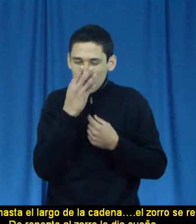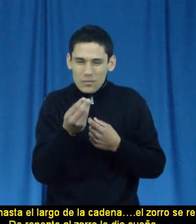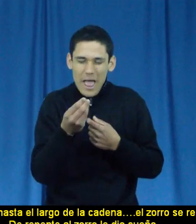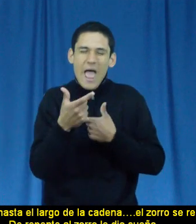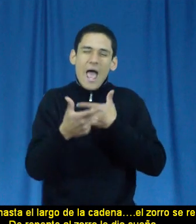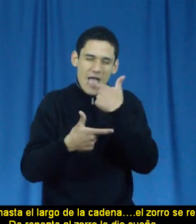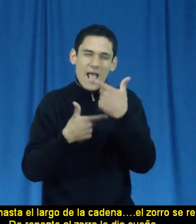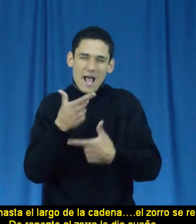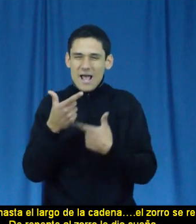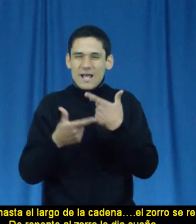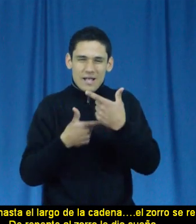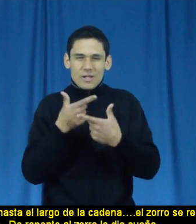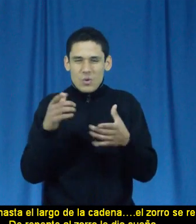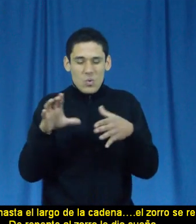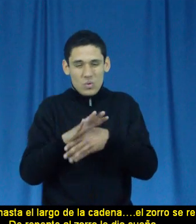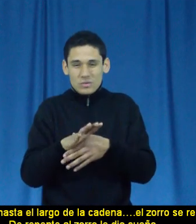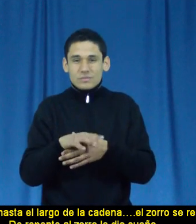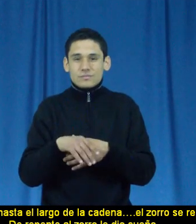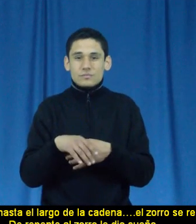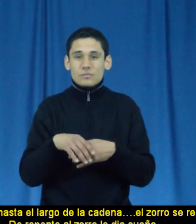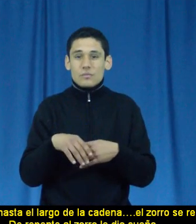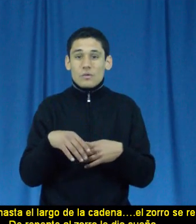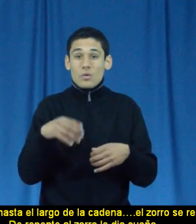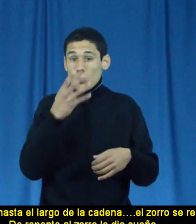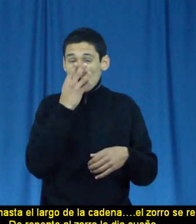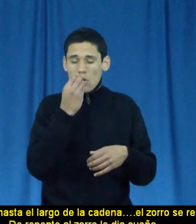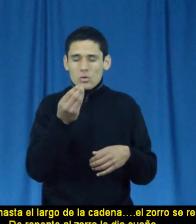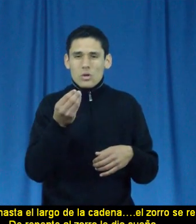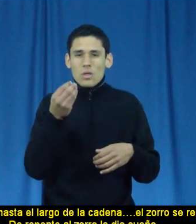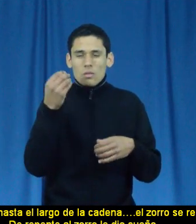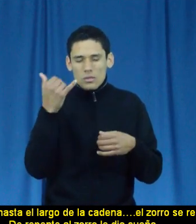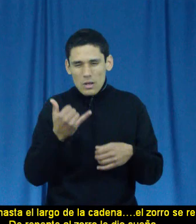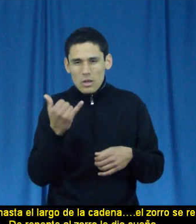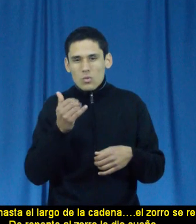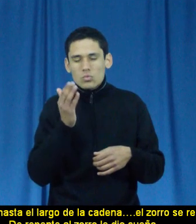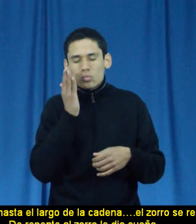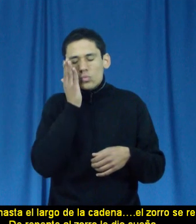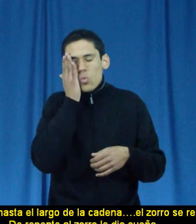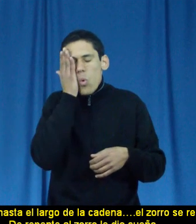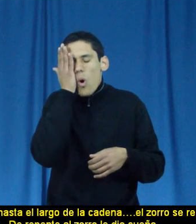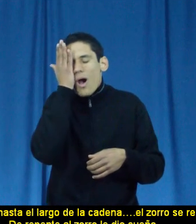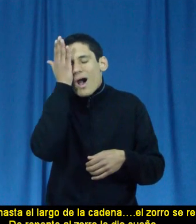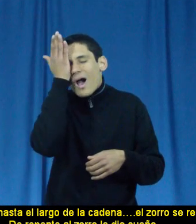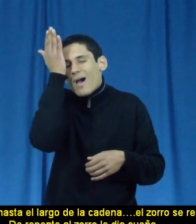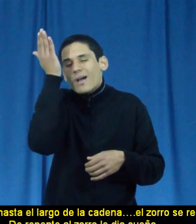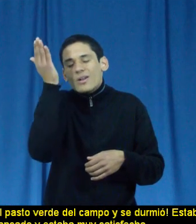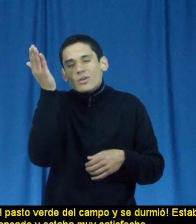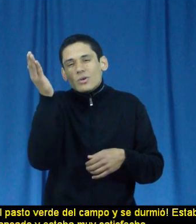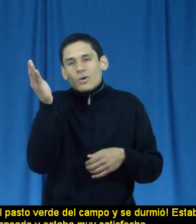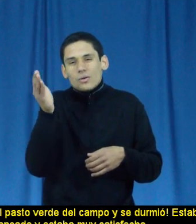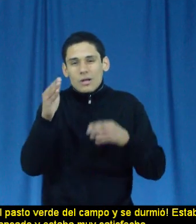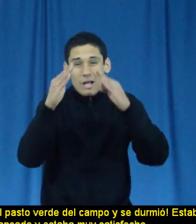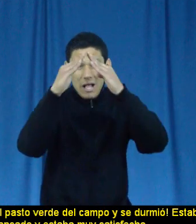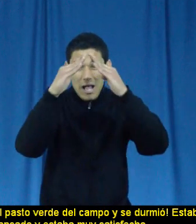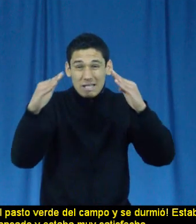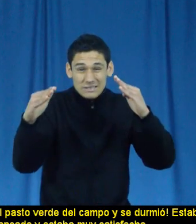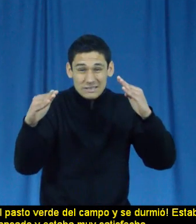El perro lo corrió hasta el largo de la cadena. El zorro se reía sin parar. De repente, al zorro le dio sueño.